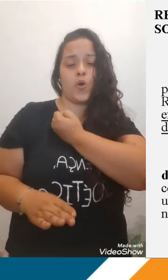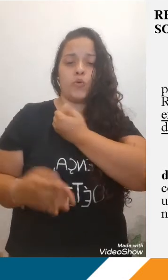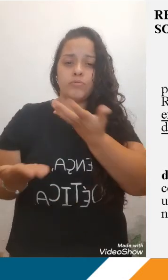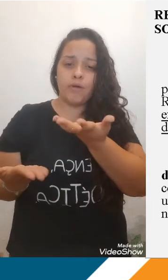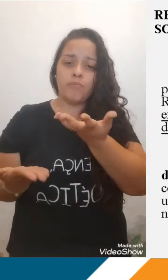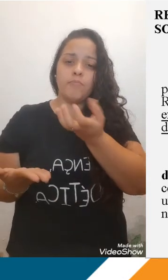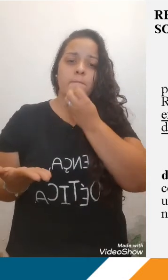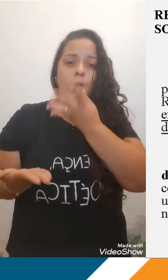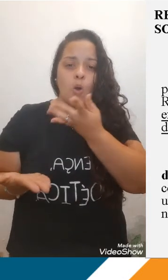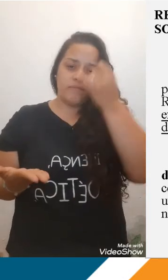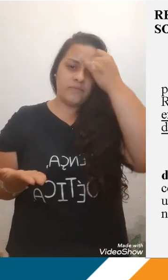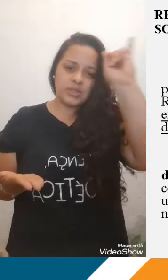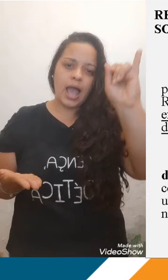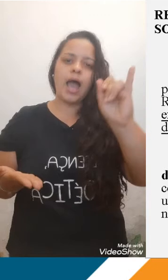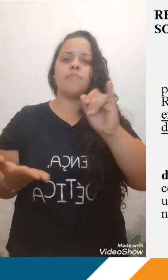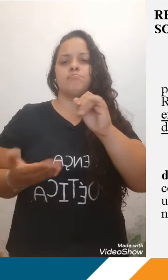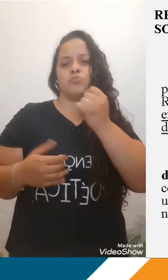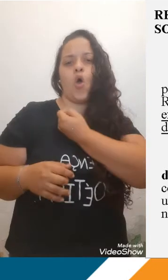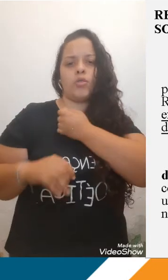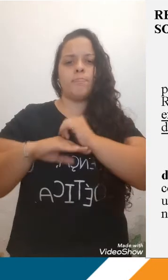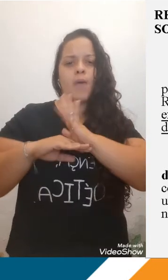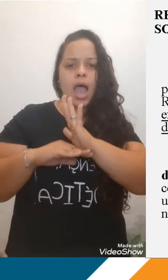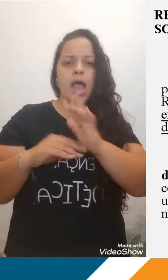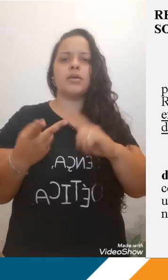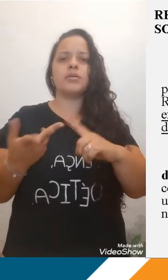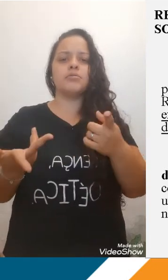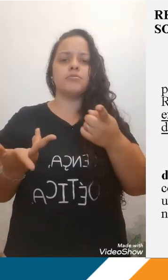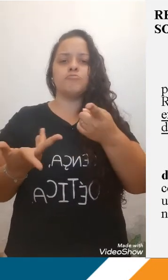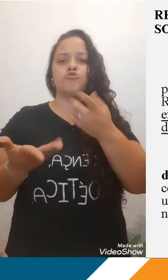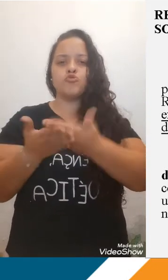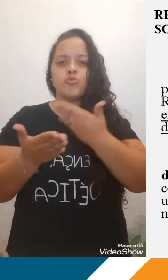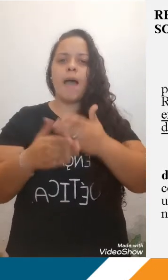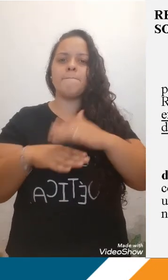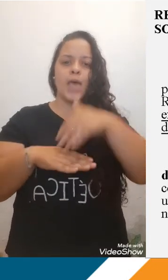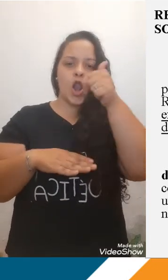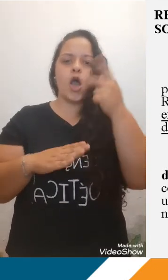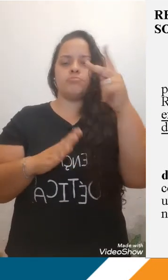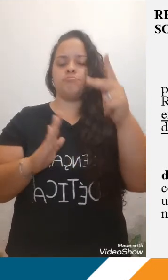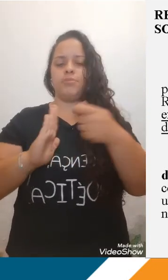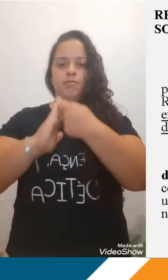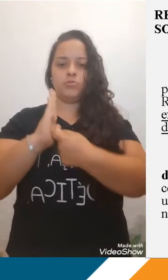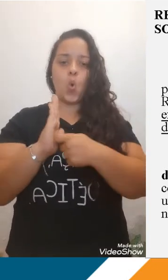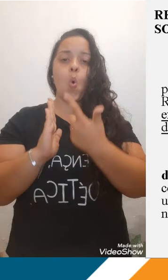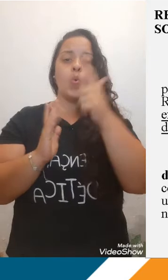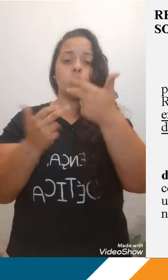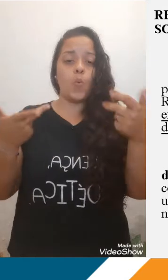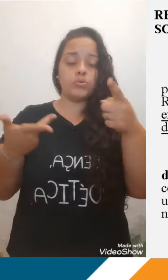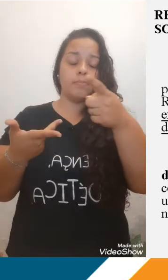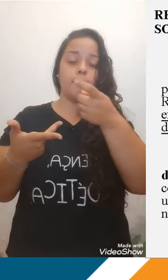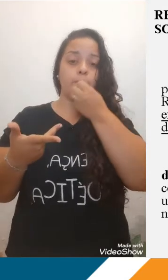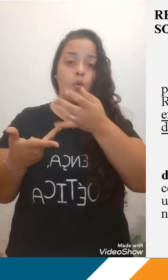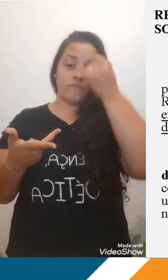espera dentro de um contexto em que se está estudando para melhorar a redação cada vez mais. Outra coisa que vocês precisam evitar,